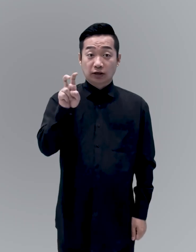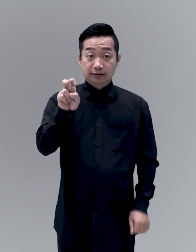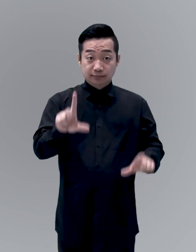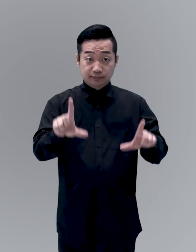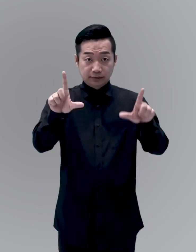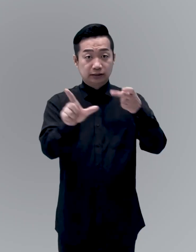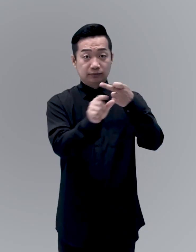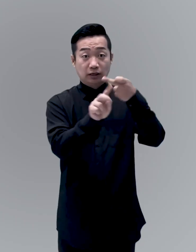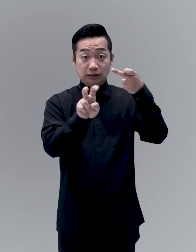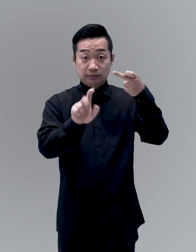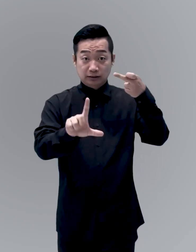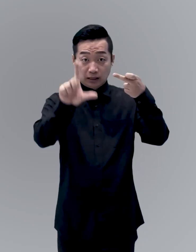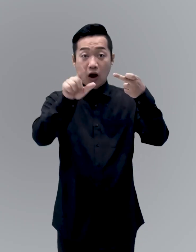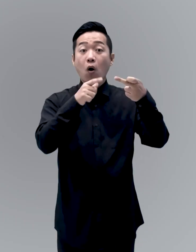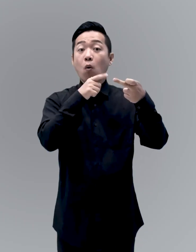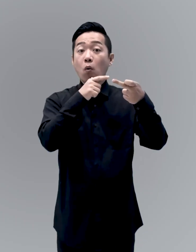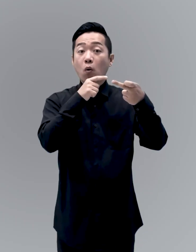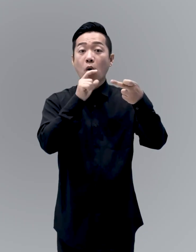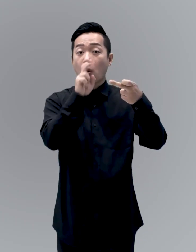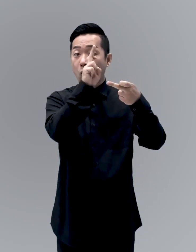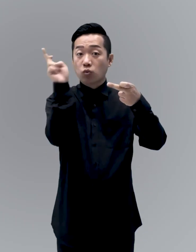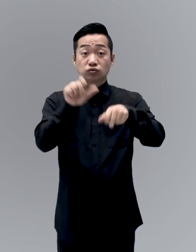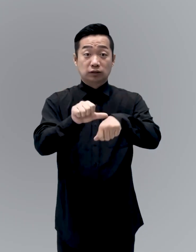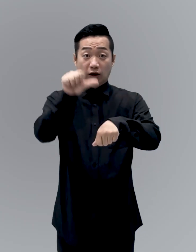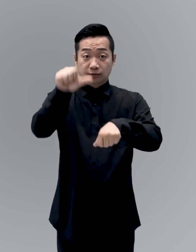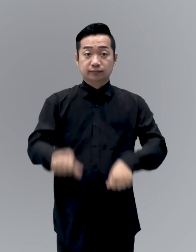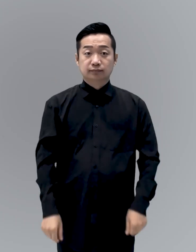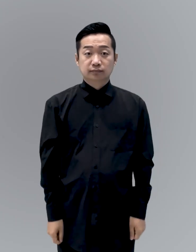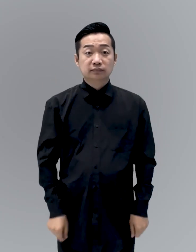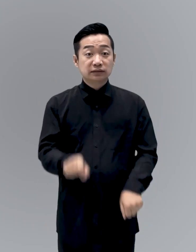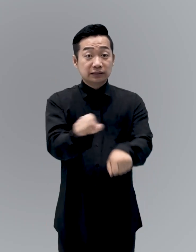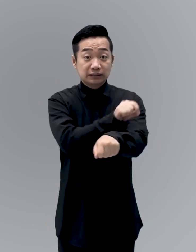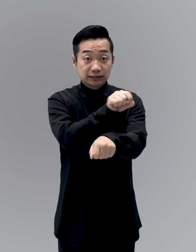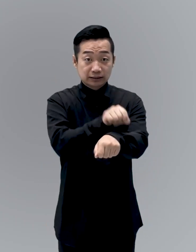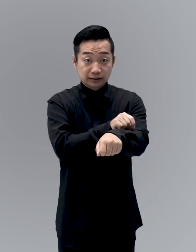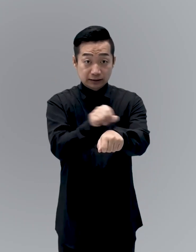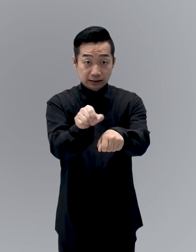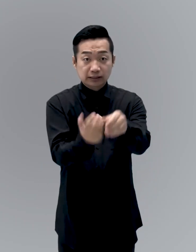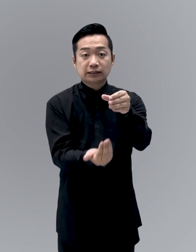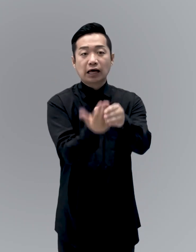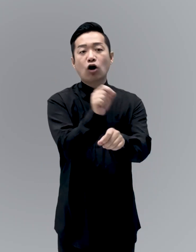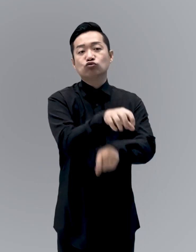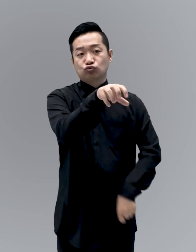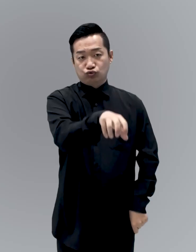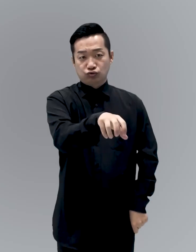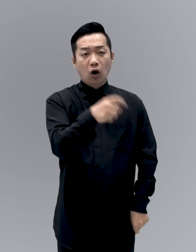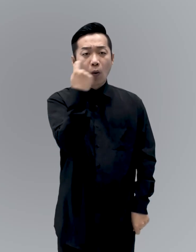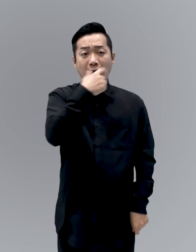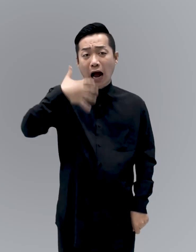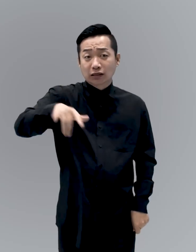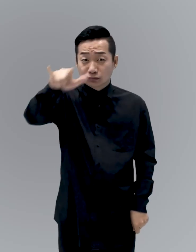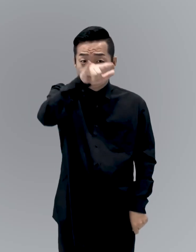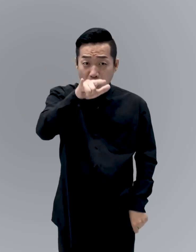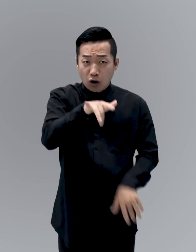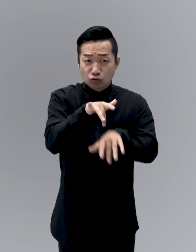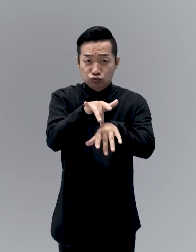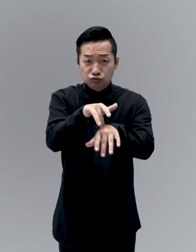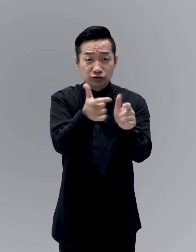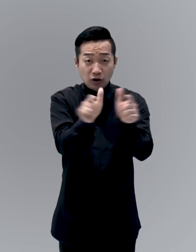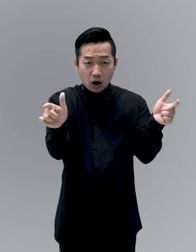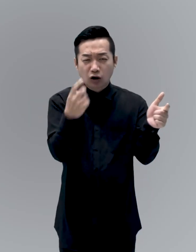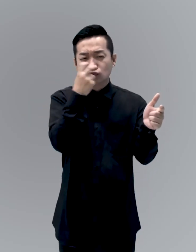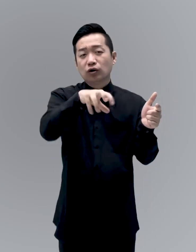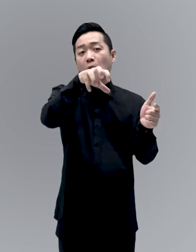(2020년 12월 21일) 월요일 오후 5시 특이사건구 미확인 비행물체 유령 등을 수사하는